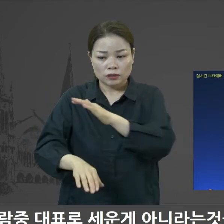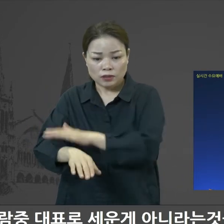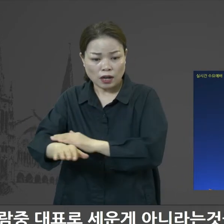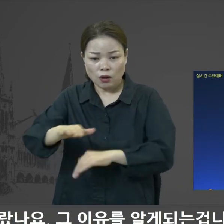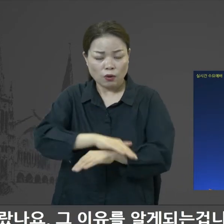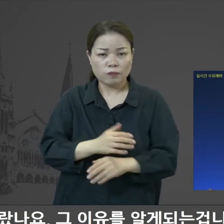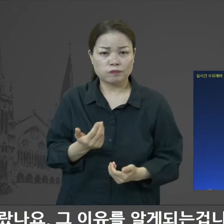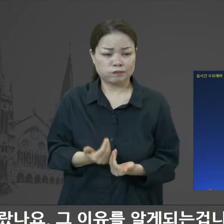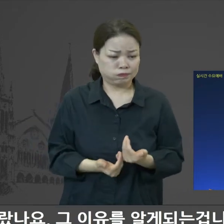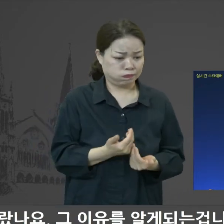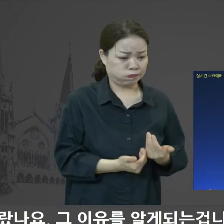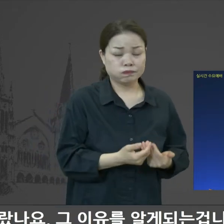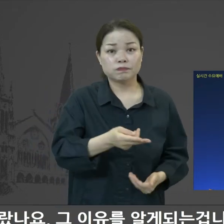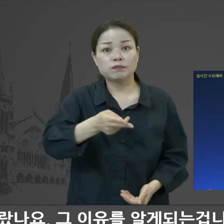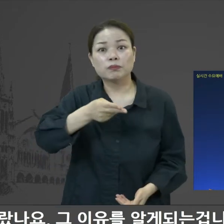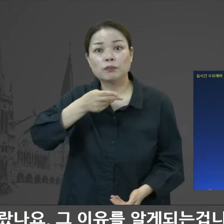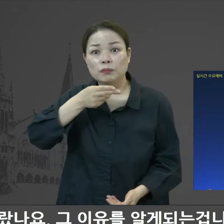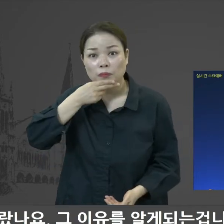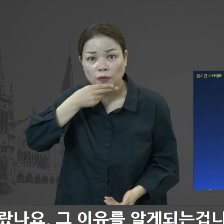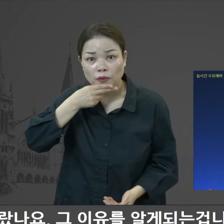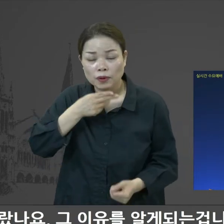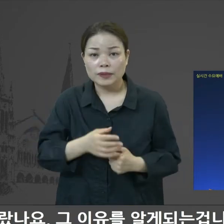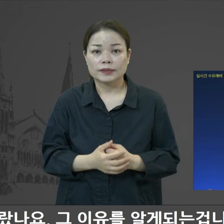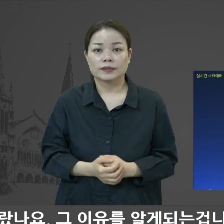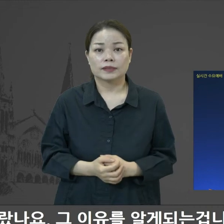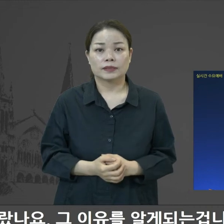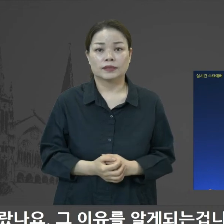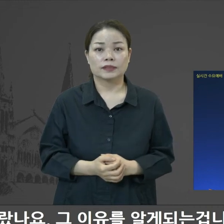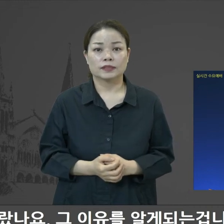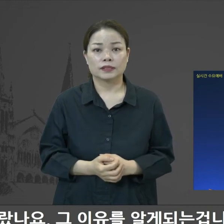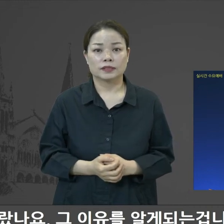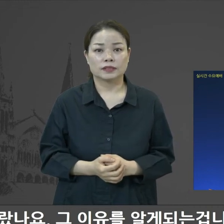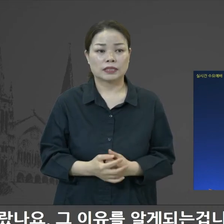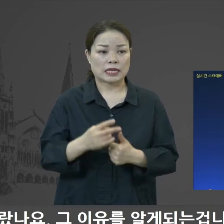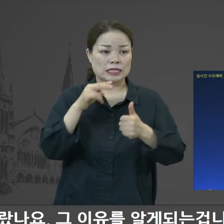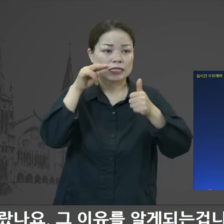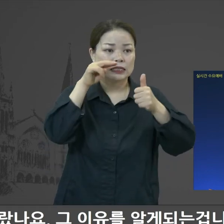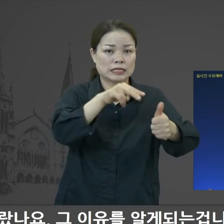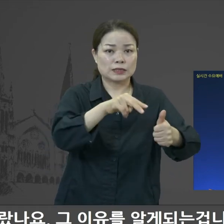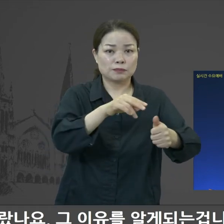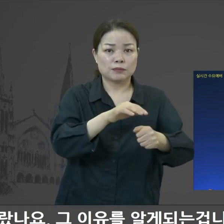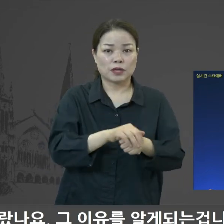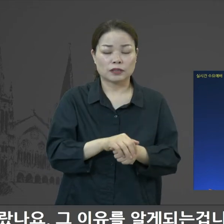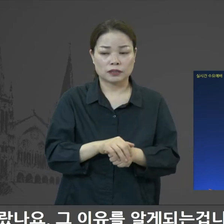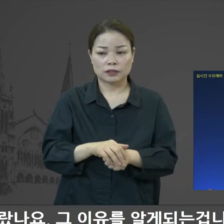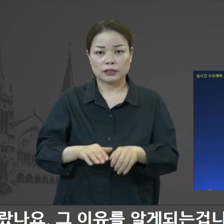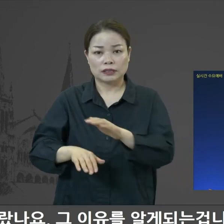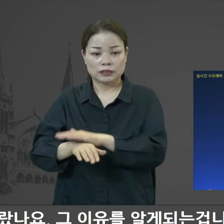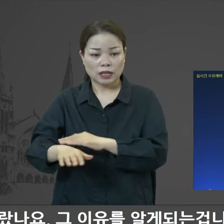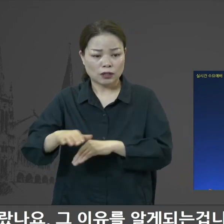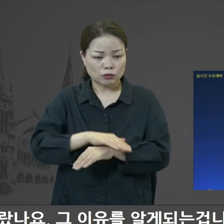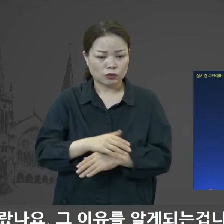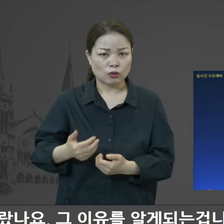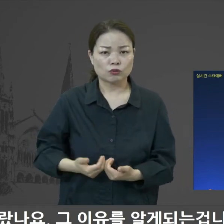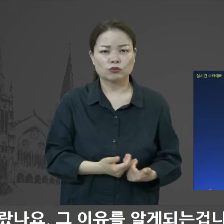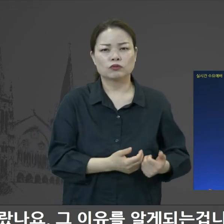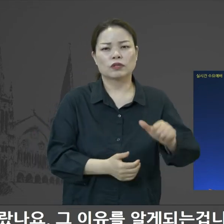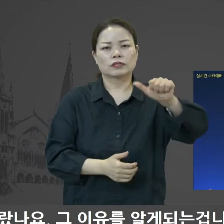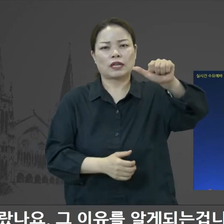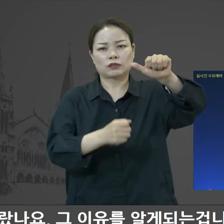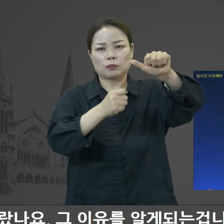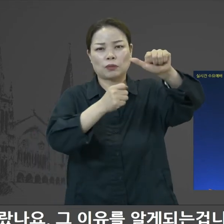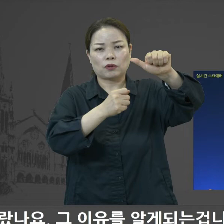우로나 치우치지 않게 된다고 설명하고 있습니다. 신명기에서 좌로나 우로나 치우친다는 표현이 총 5번